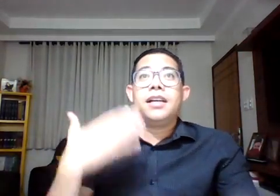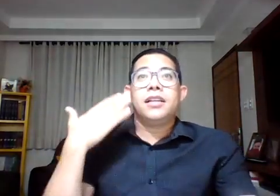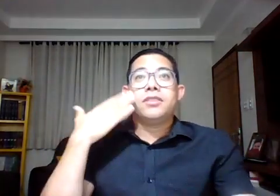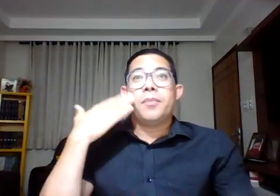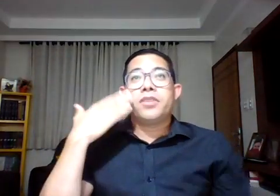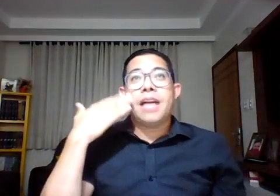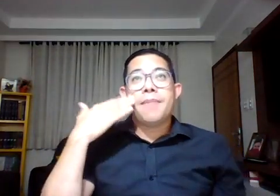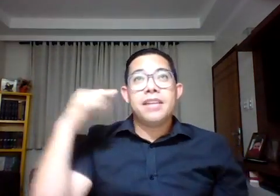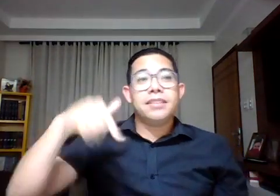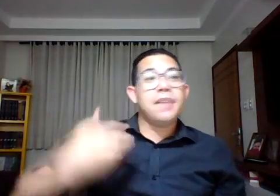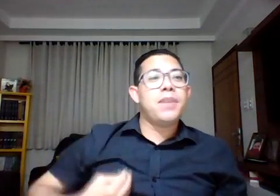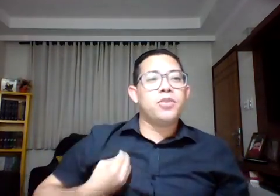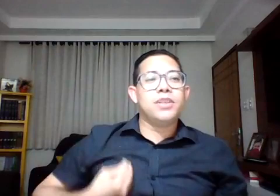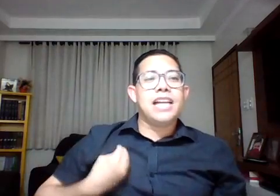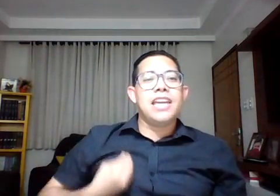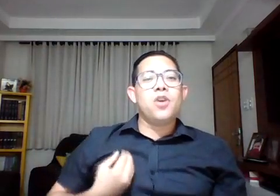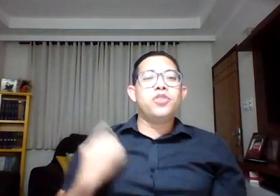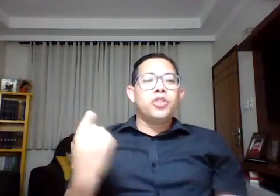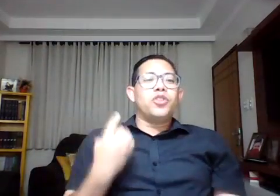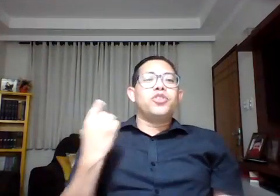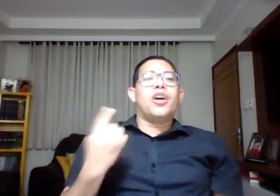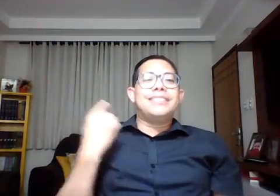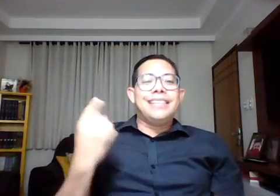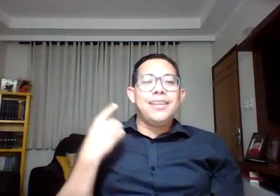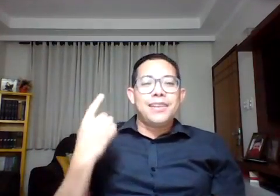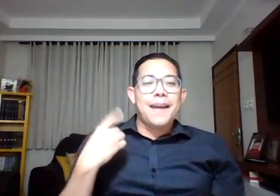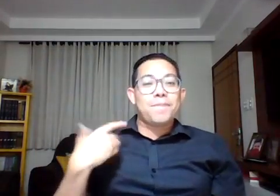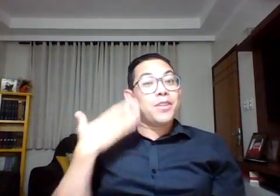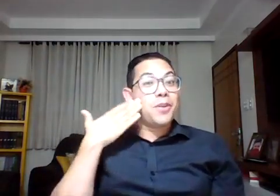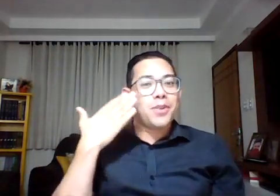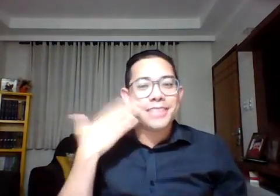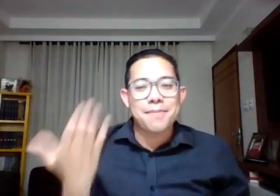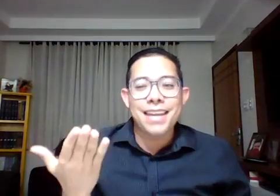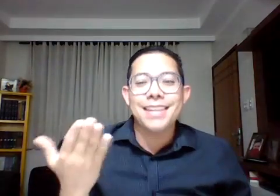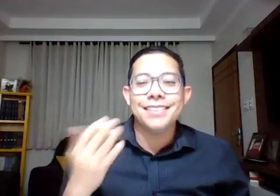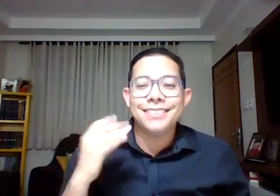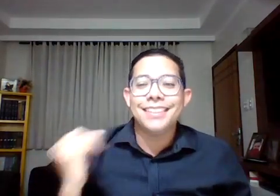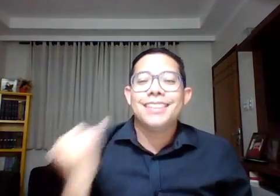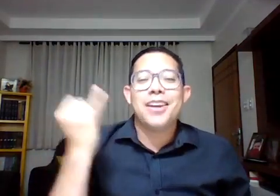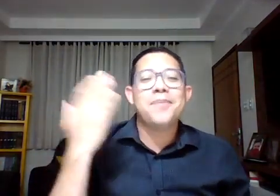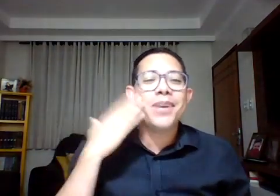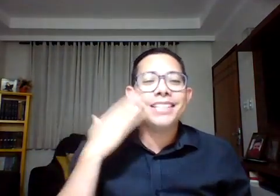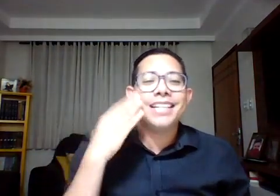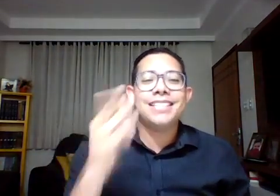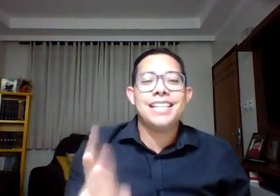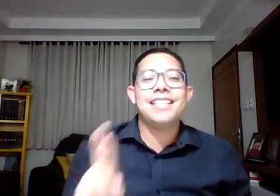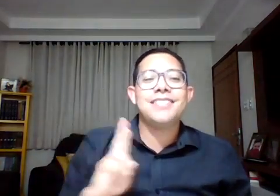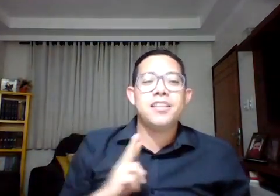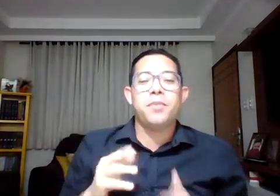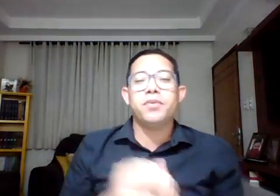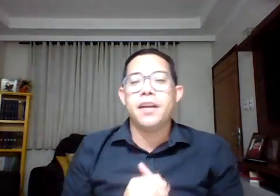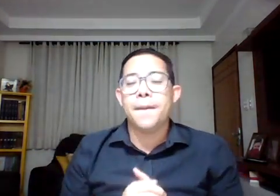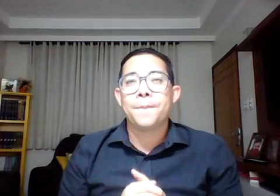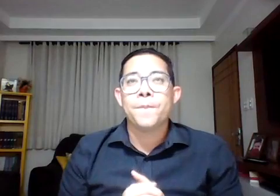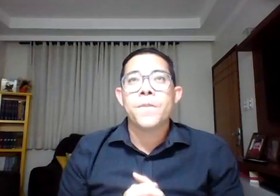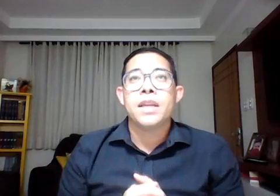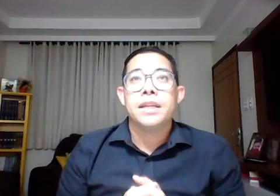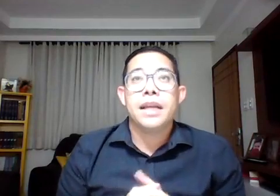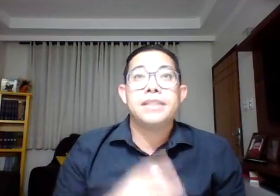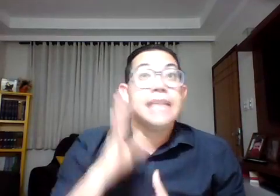Só para eu saber se tem pessoas aí ou se eu estou sozinho, né? Só para eu saber isso. É importante aí vocês responderem, né? Se é